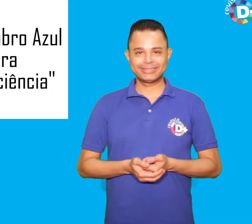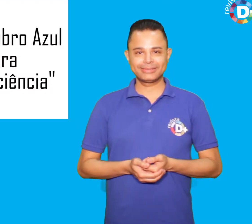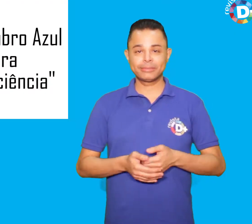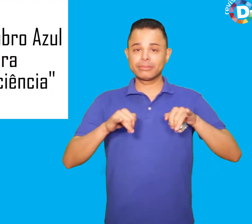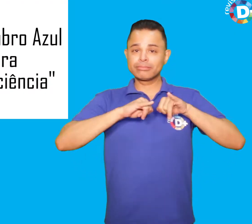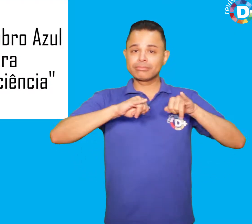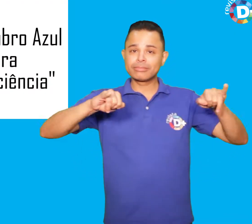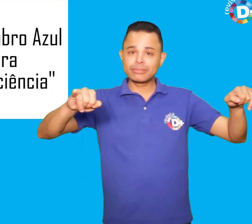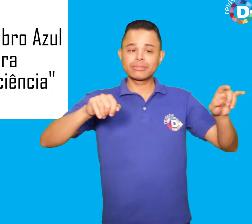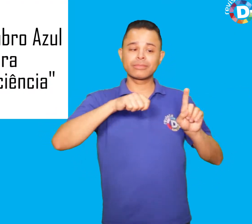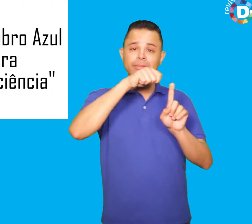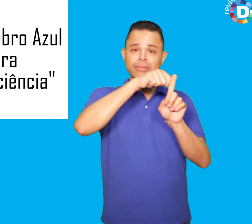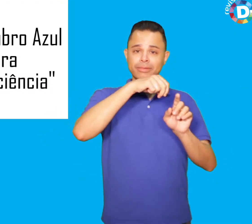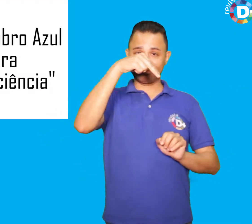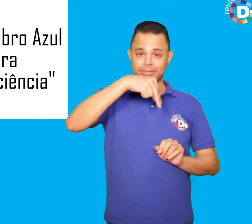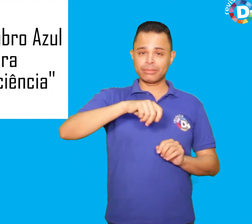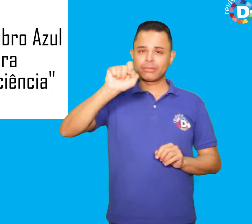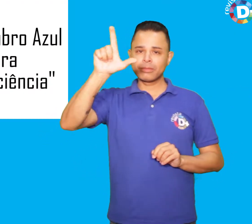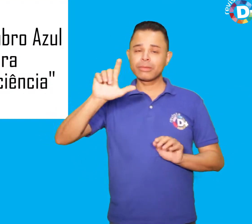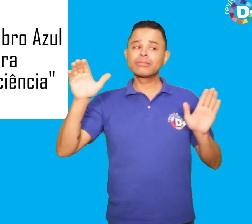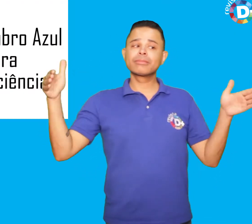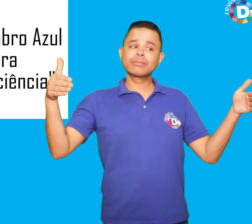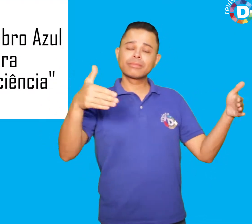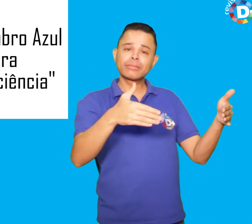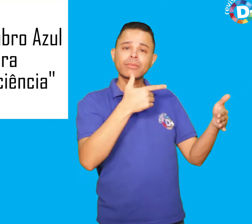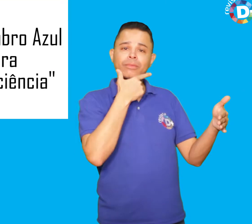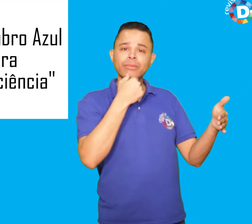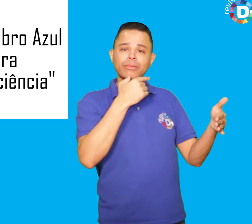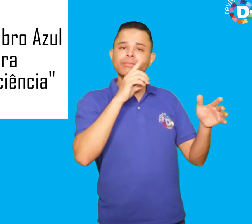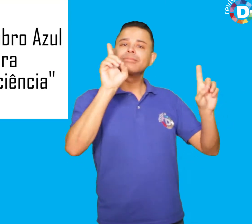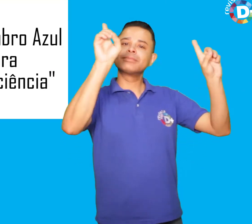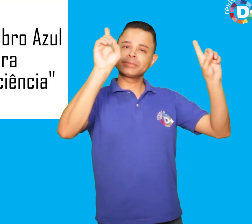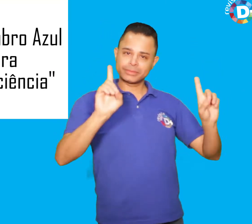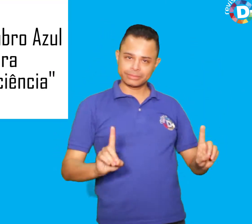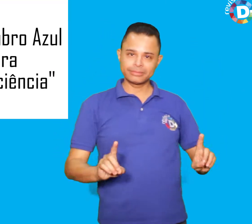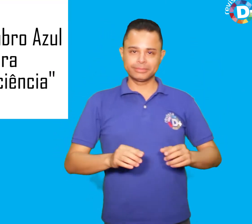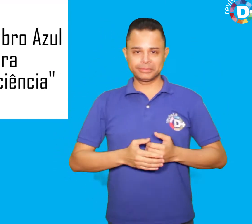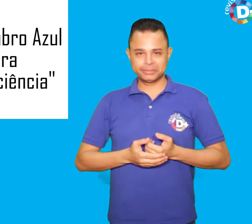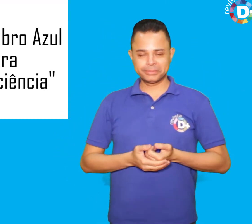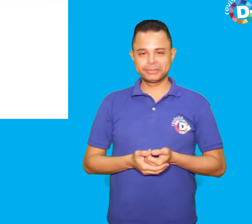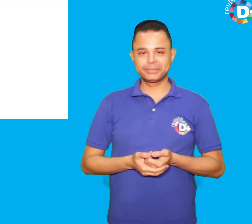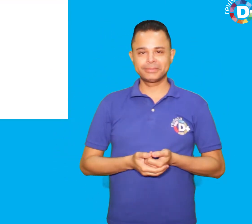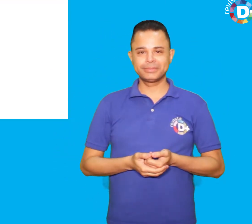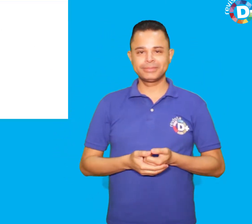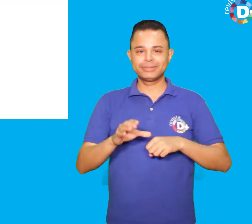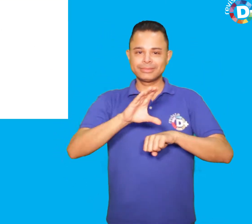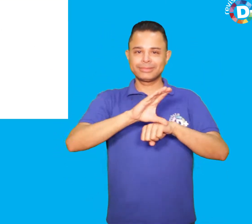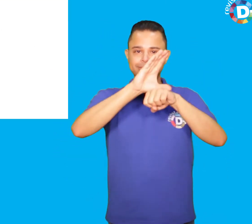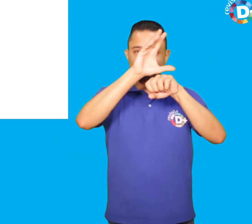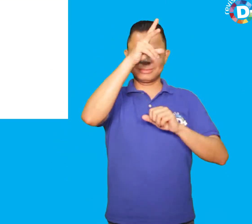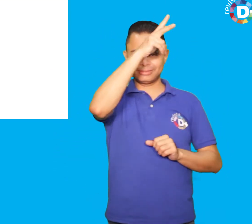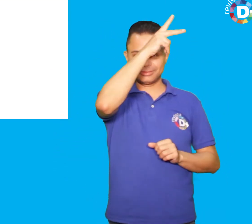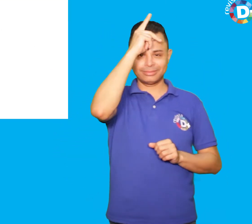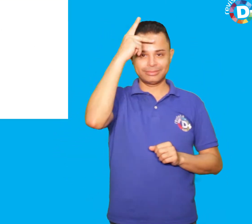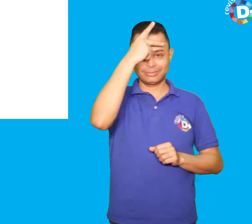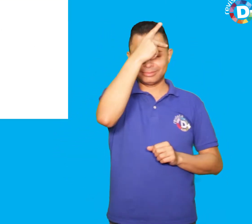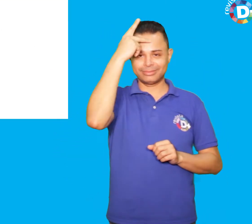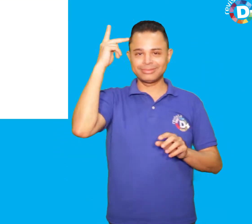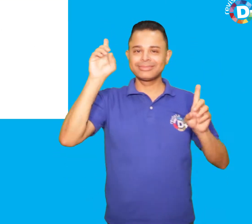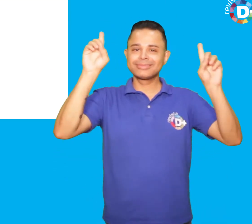Campanha Novembro Azul dá ênfase para homens com deficiência. O Conselho Municipal da Pessoa com Deficiência de